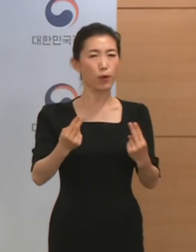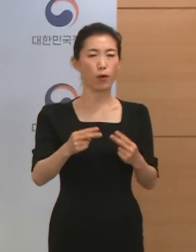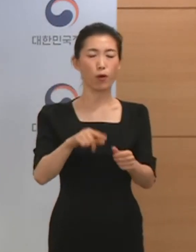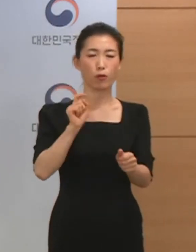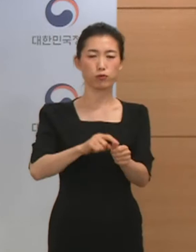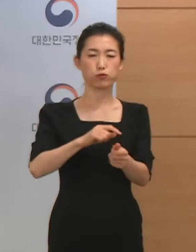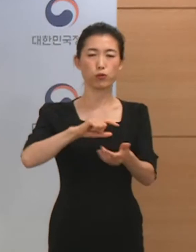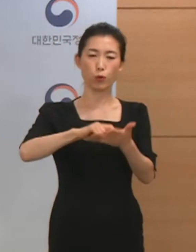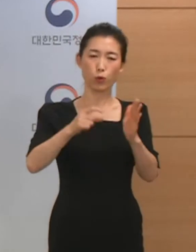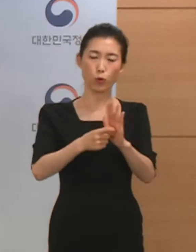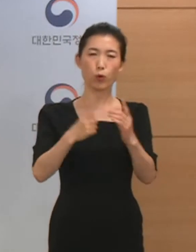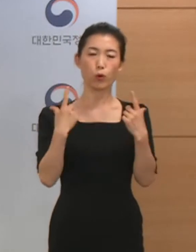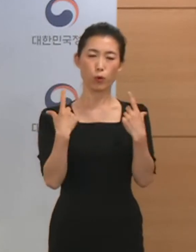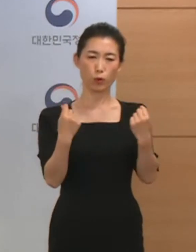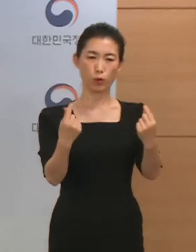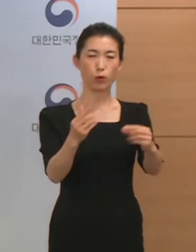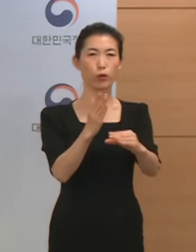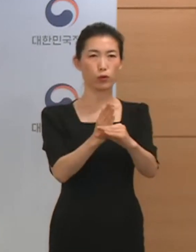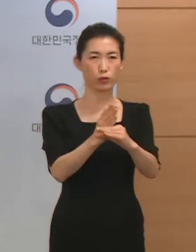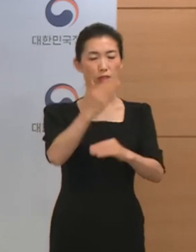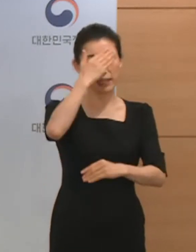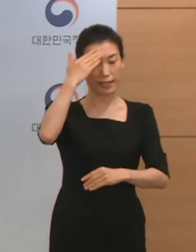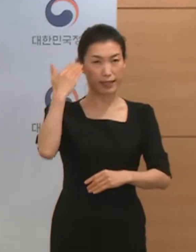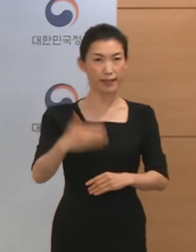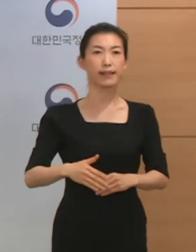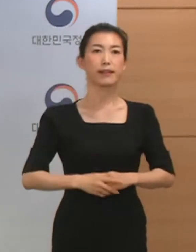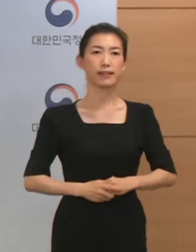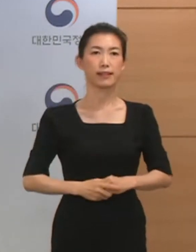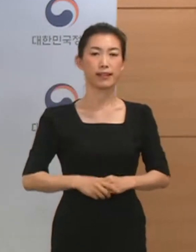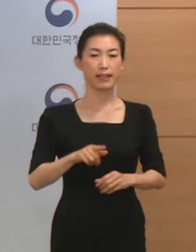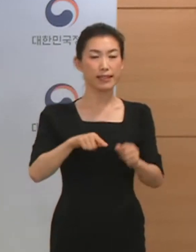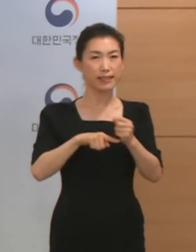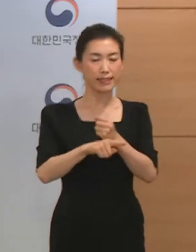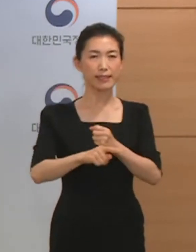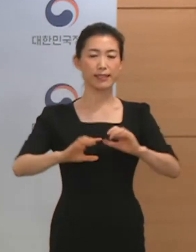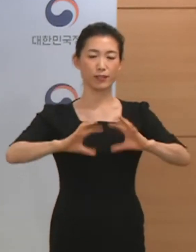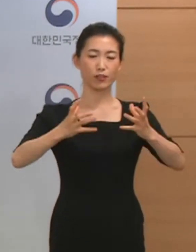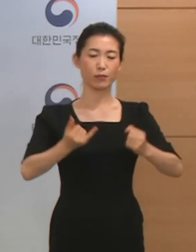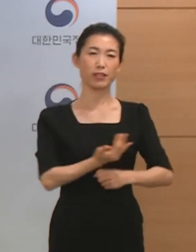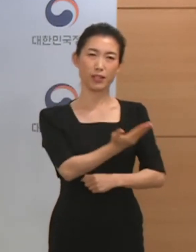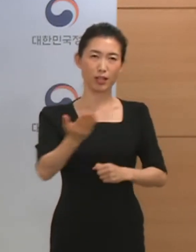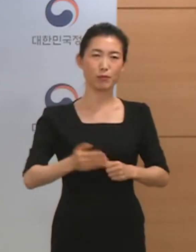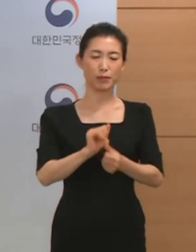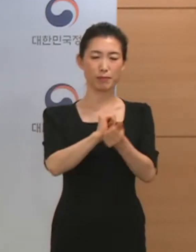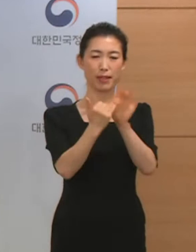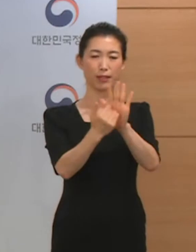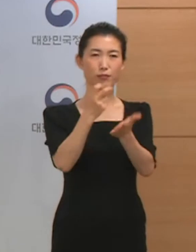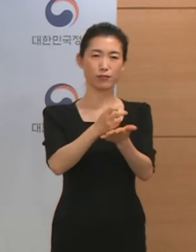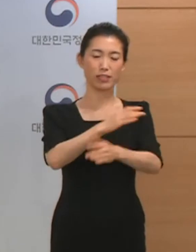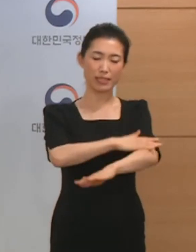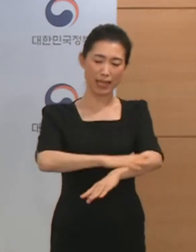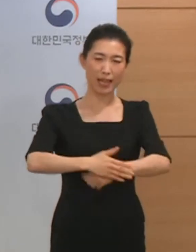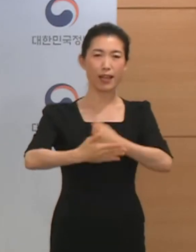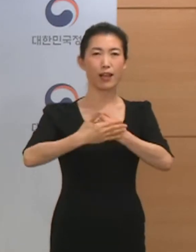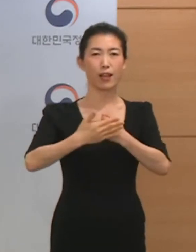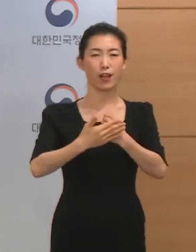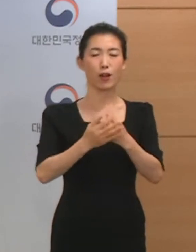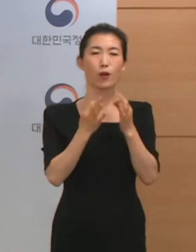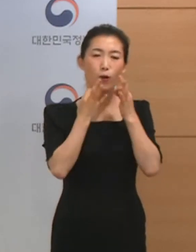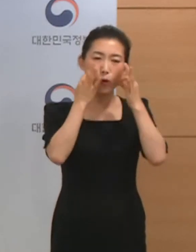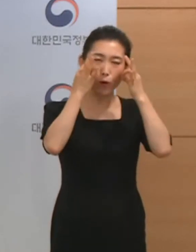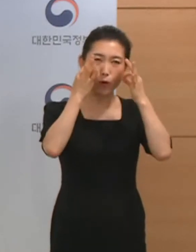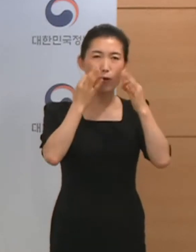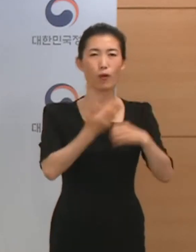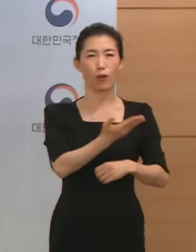통제되고 있는 점도 다행입니다. 국민들께서 방역수칙을 잘 지켜주신 결과로 보이며 노력해주신